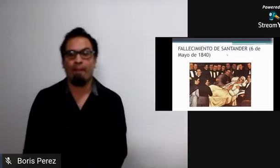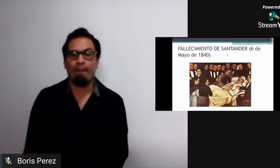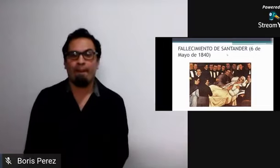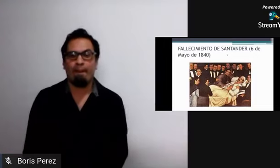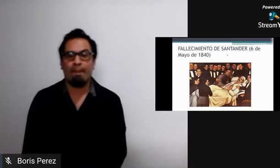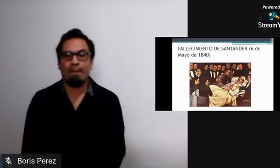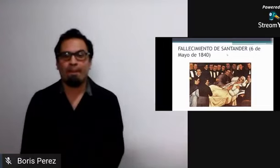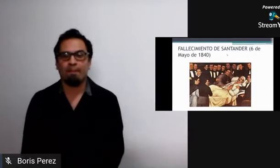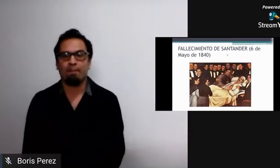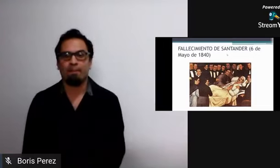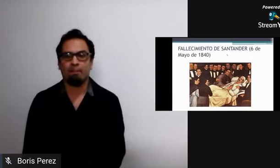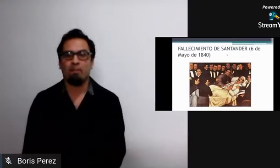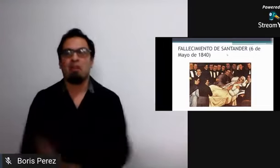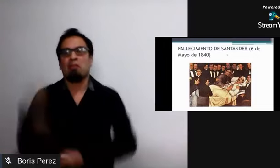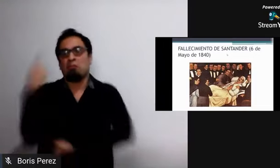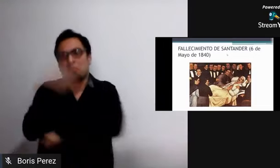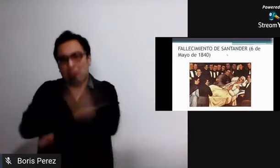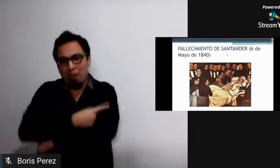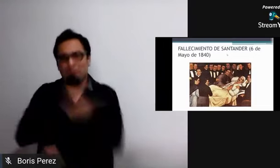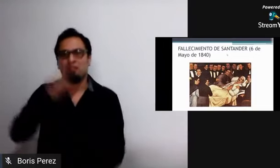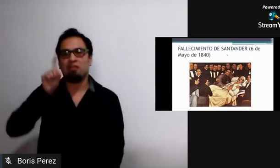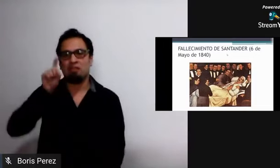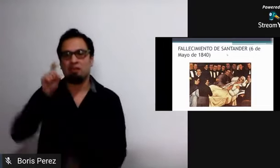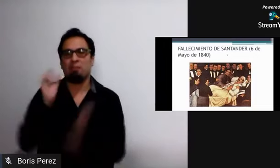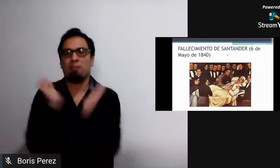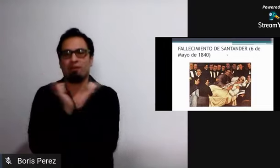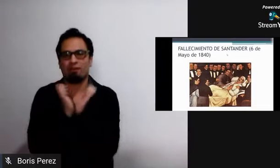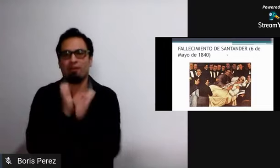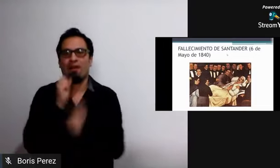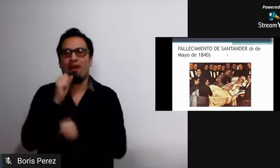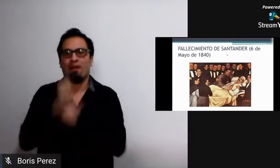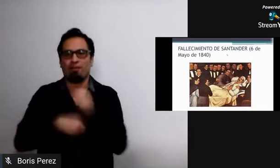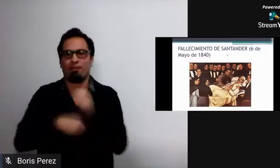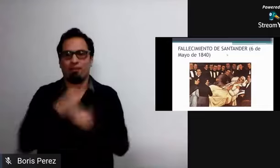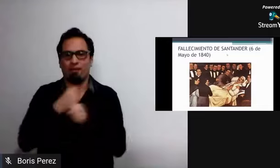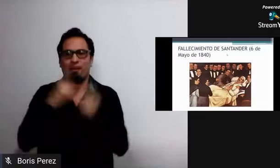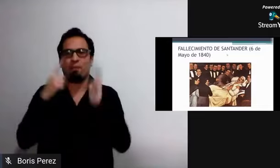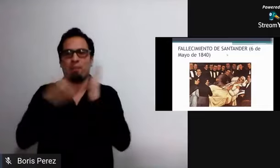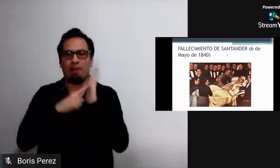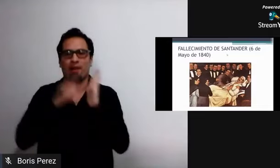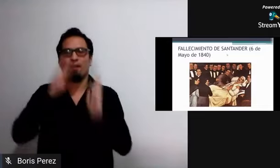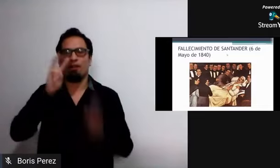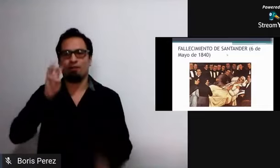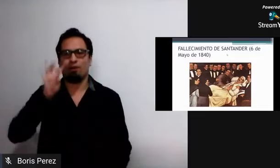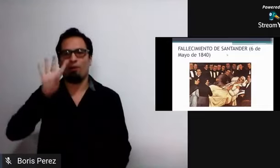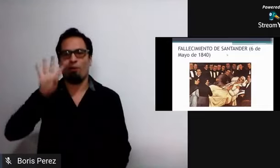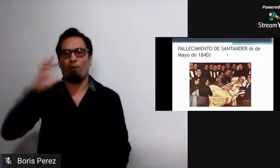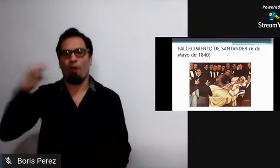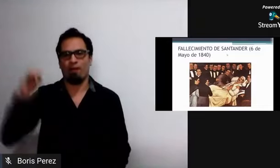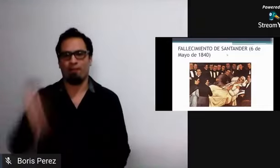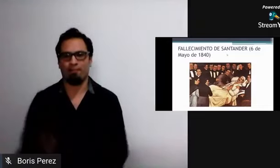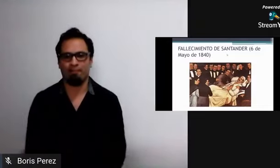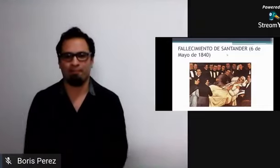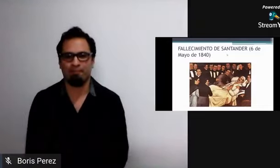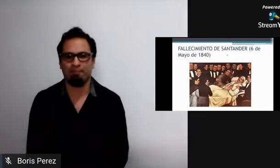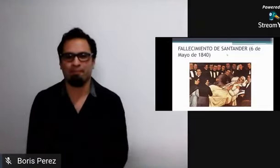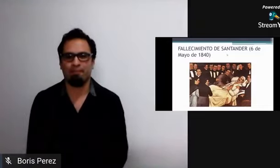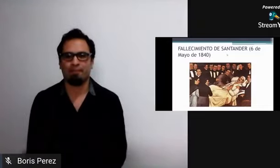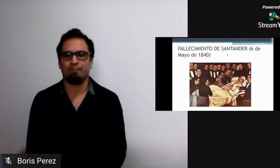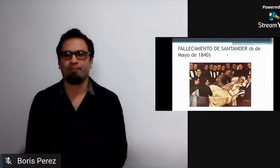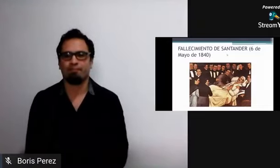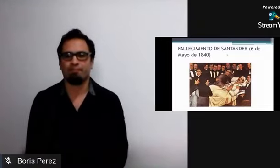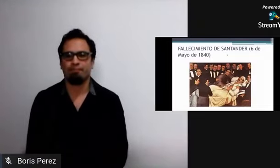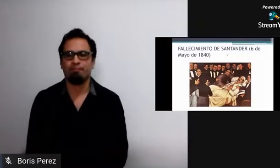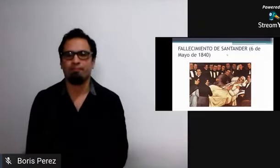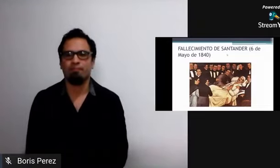la vida de Francisco de Paula Santander. Bueno, y falleció el 6 de mayo de